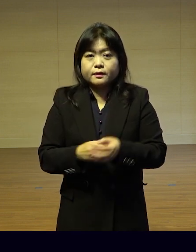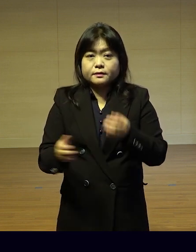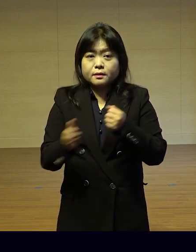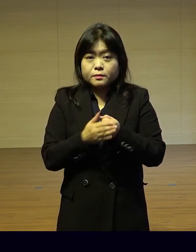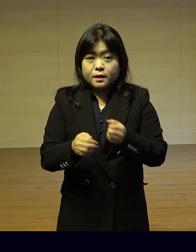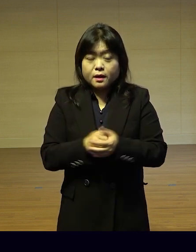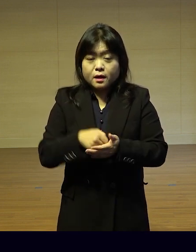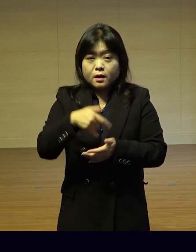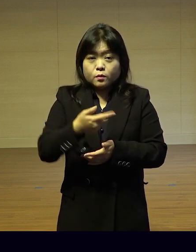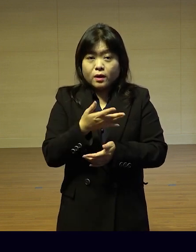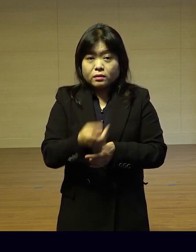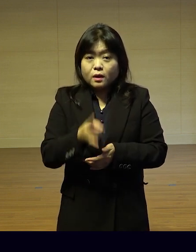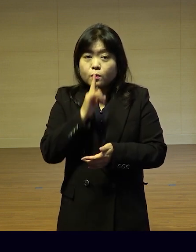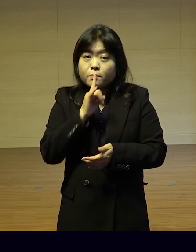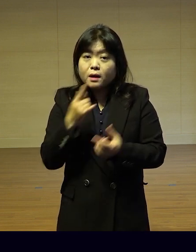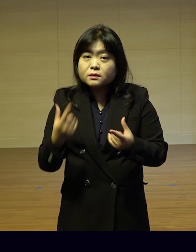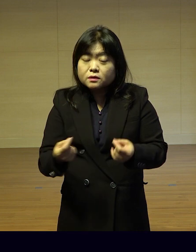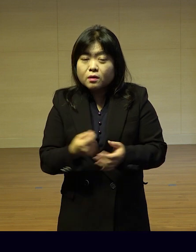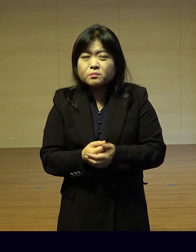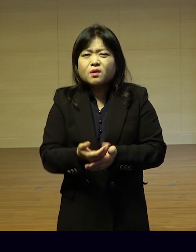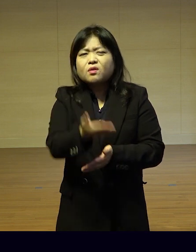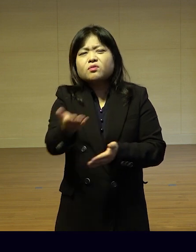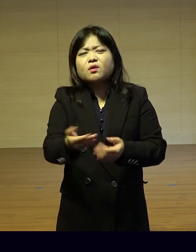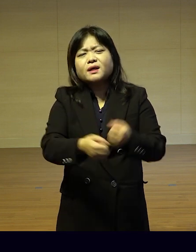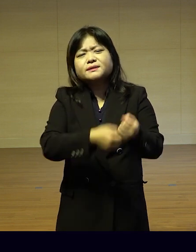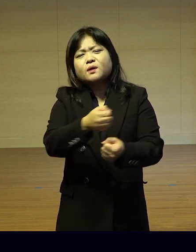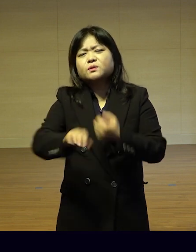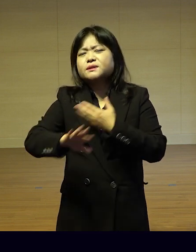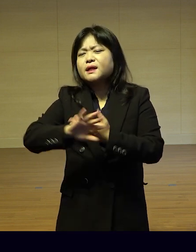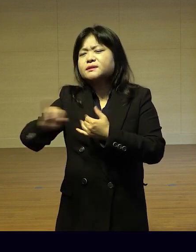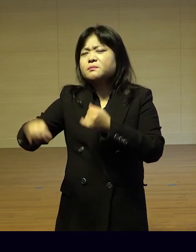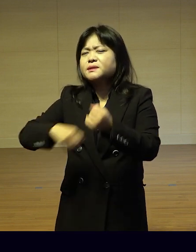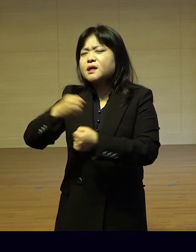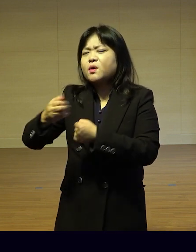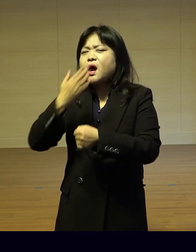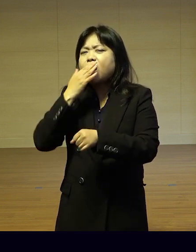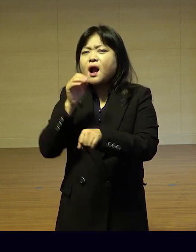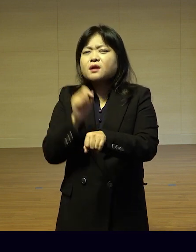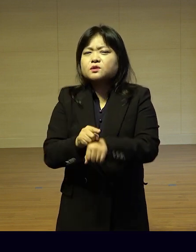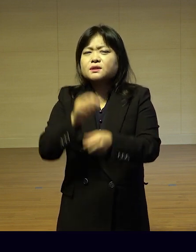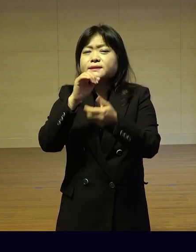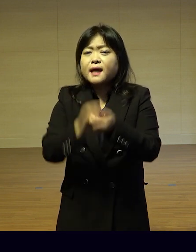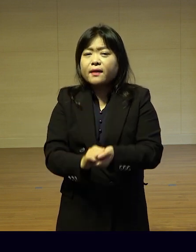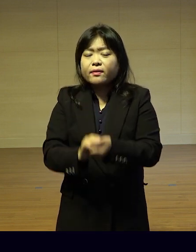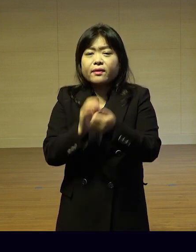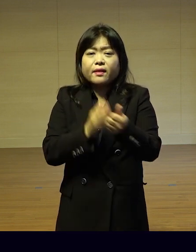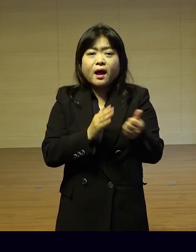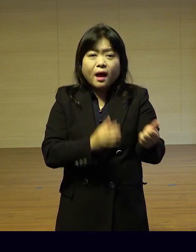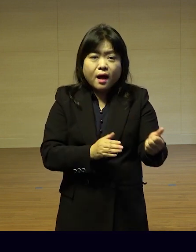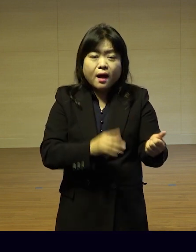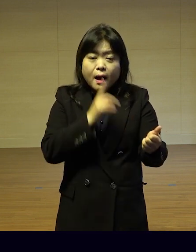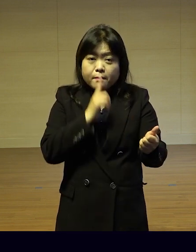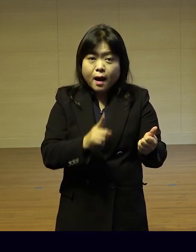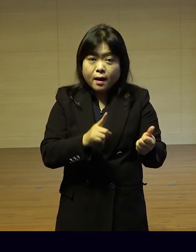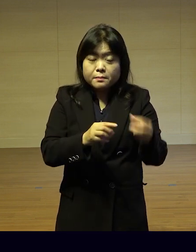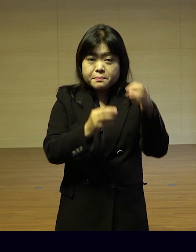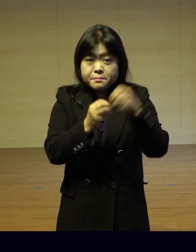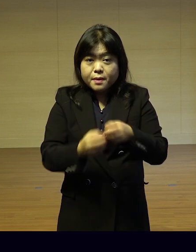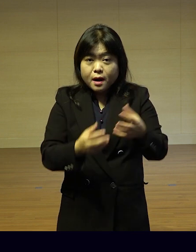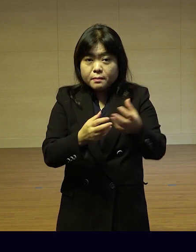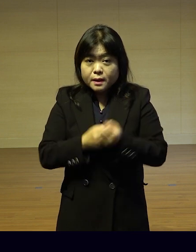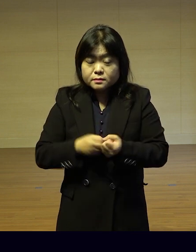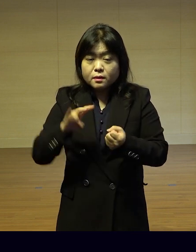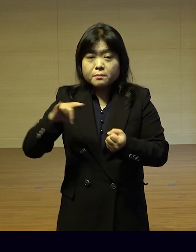피테도 얘기한 것처럼 너의 자유를 타인의 자유의 가능성을 통해 제한하라. 그 말을 이어받아 가지고